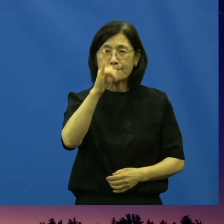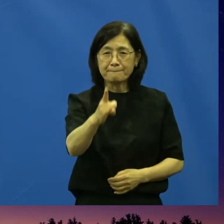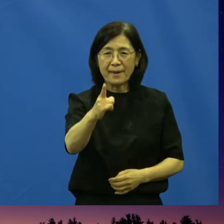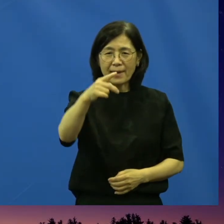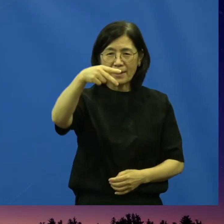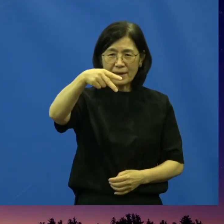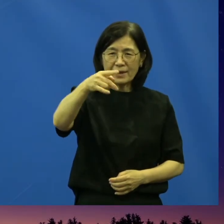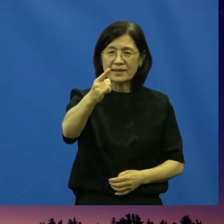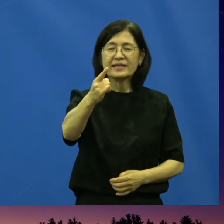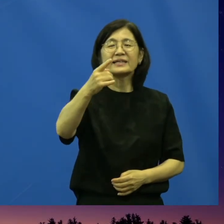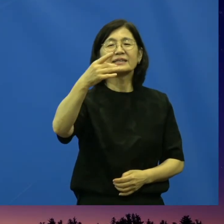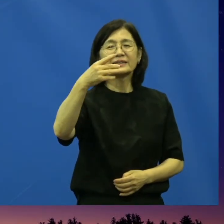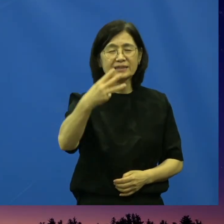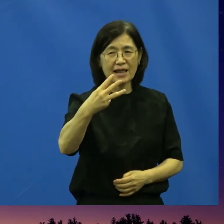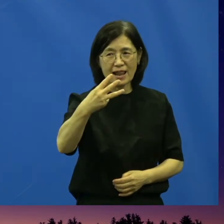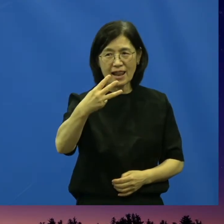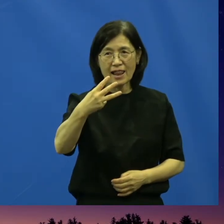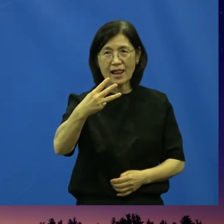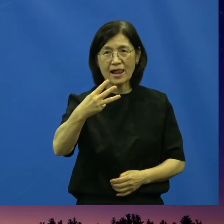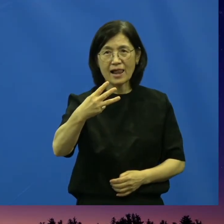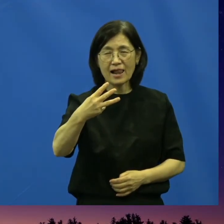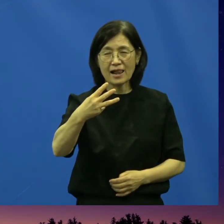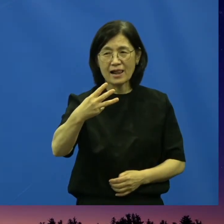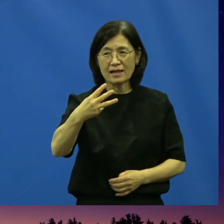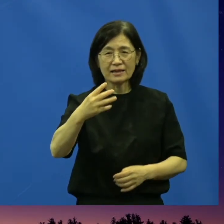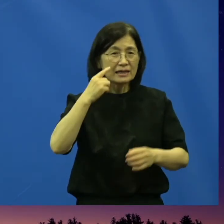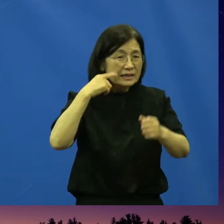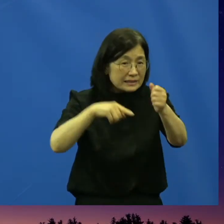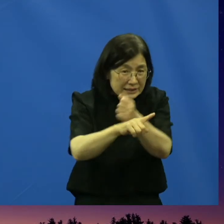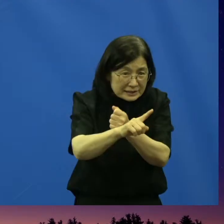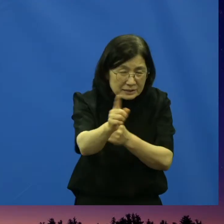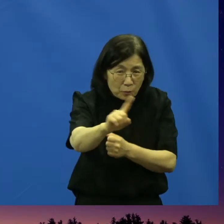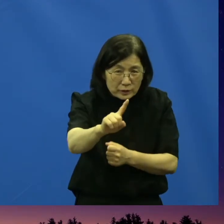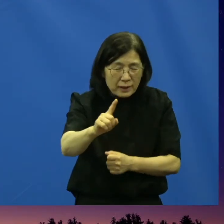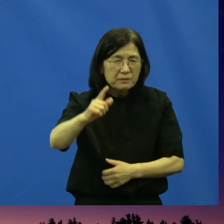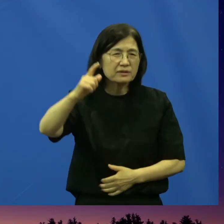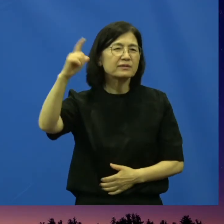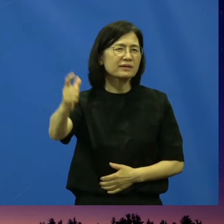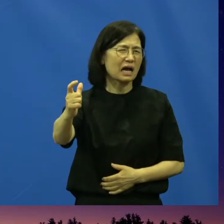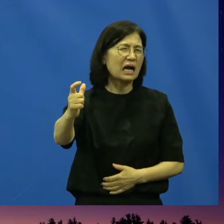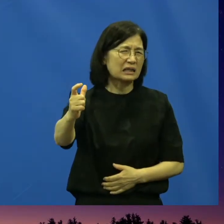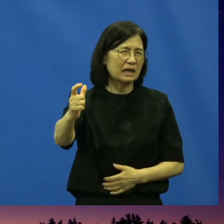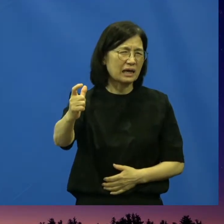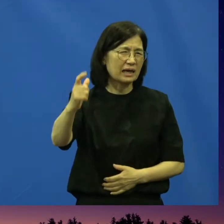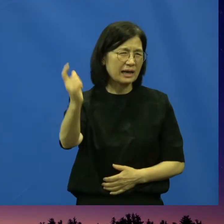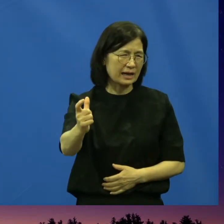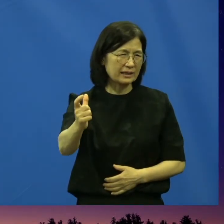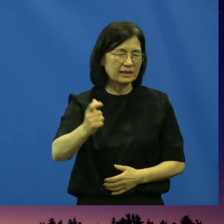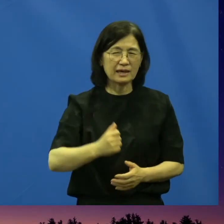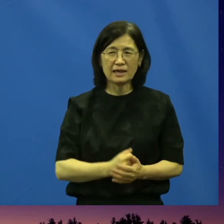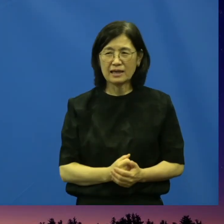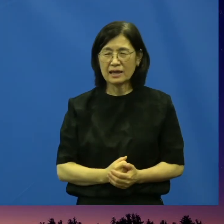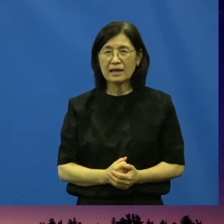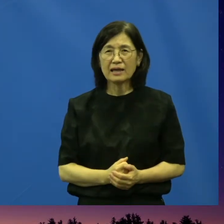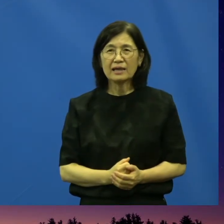영어로는 스트롱홀드인데요, 강성이라는 뜻을 가지고 있습니다. 강성이라는 뜻. 그러니까 이